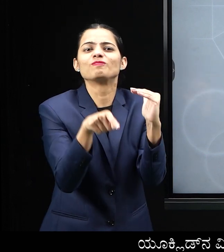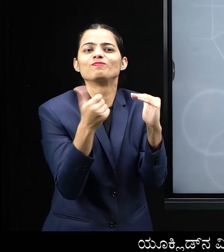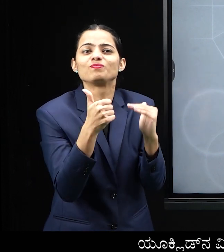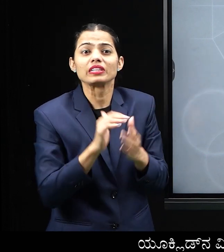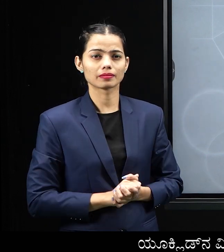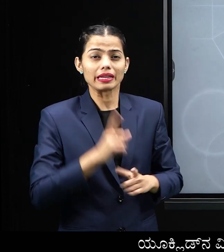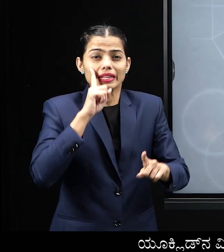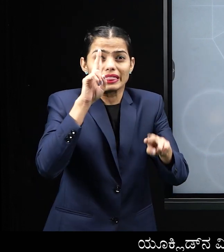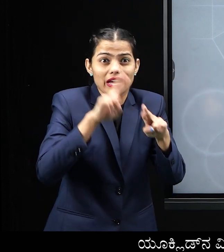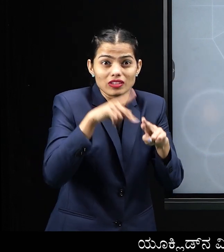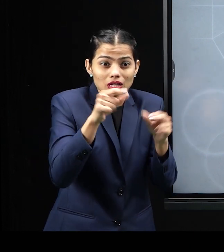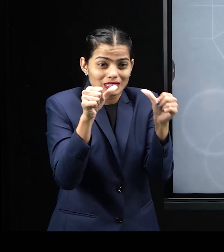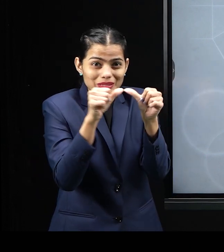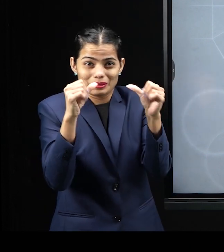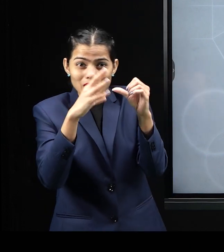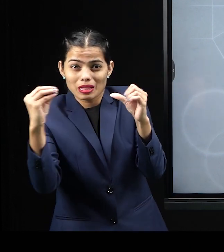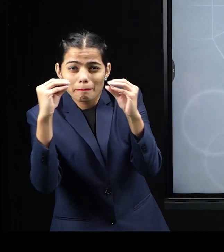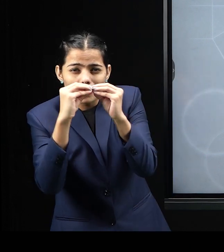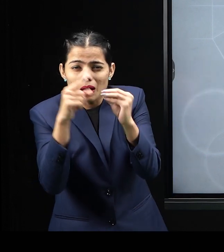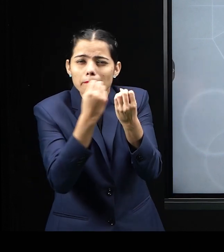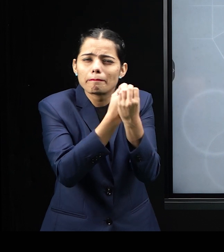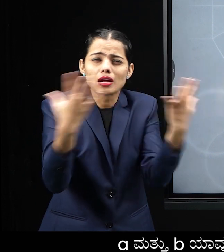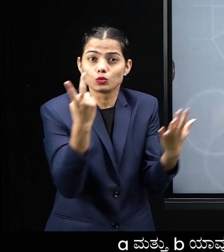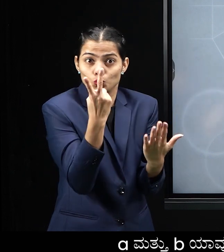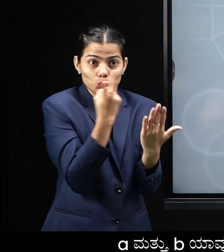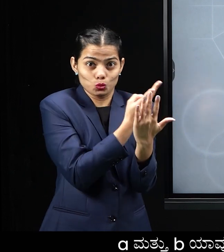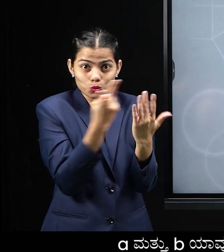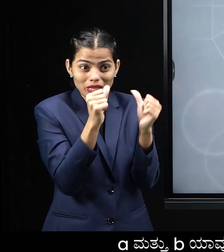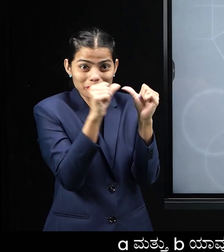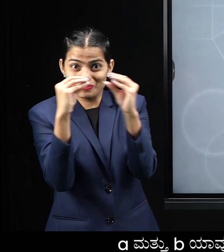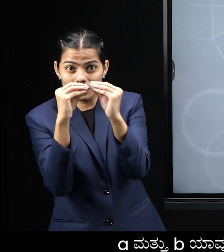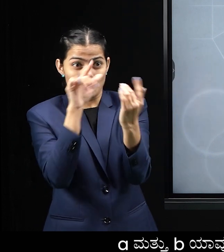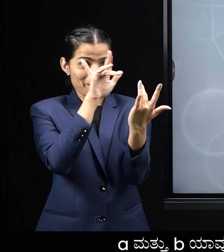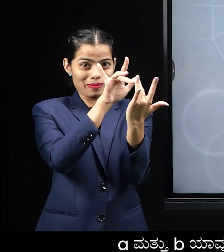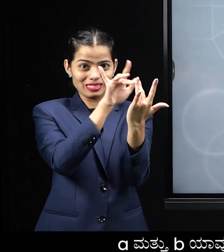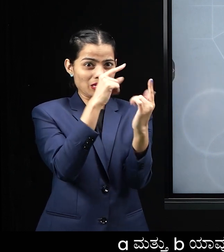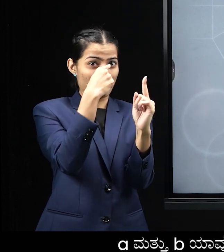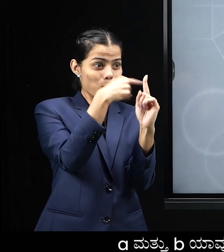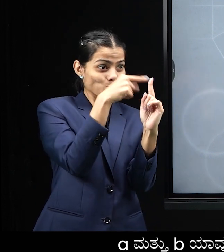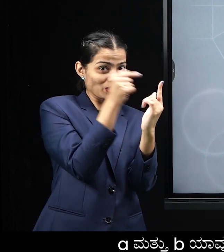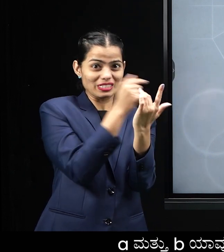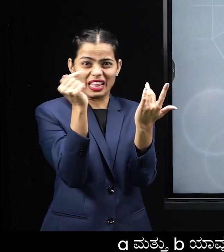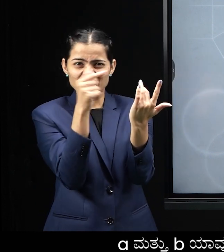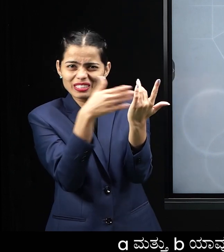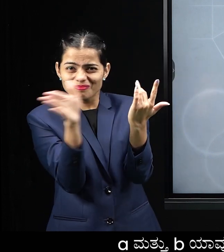2 ಪೂರ್ಣಾಂಕಗಳಿಗೆ ಸಾಮಾನ್ಯೀಕರಿಸಬಹುದು. ಯೂಕ್ಲಿಡ್ನ ವಿಭಾಗ ಲೆಮ್ಮಾದ ಸಾಮಾನ್ಯ ರೂಪ: ಎ ಮತ್ತು